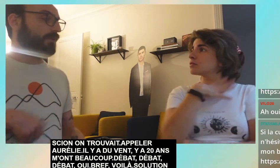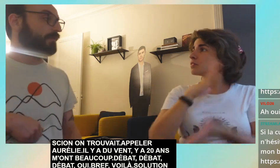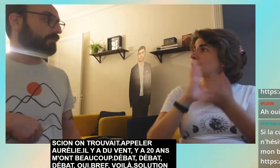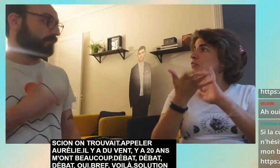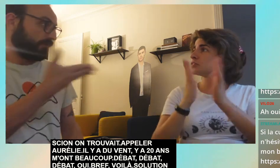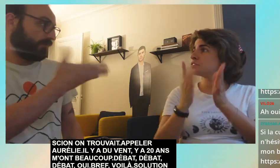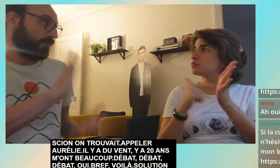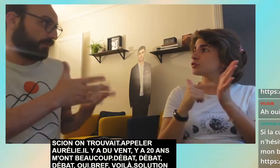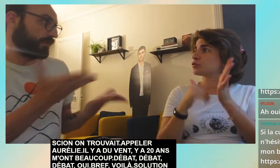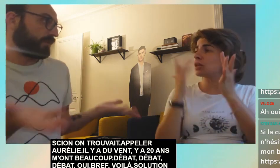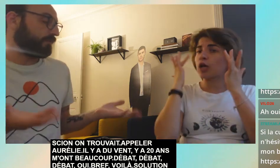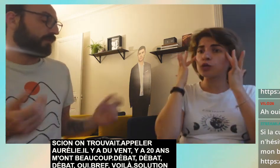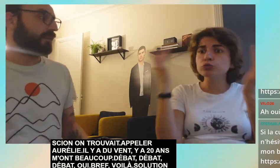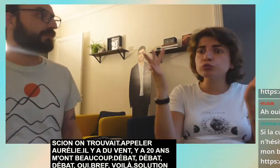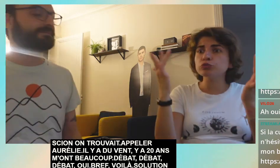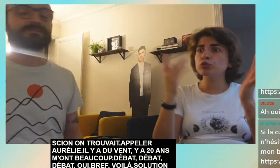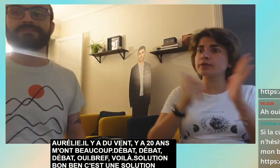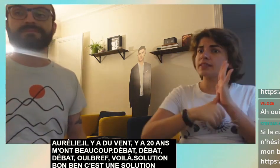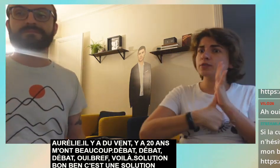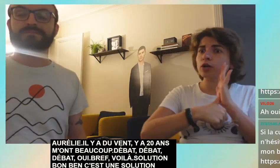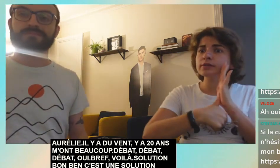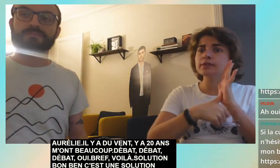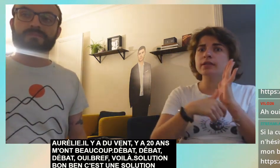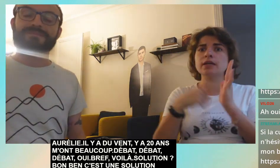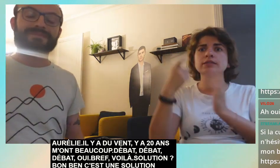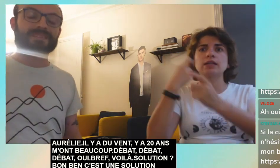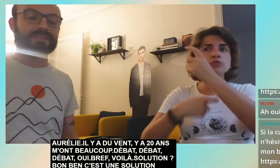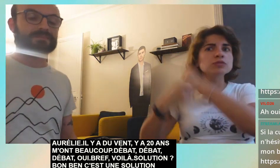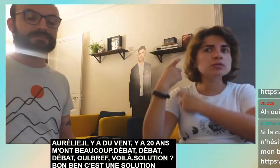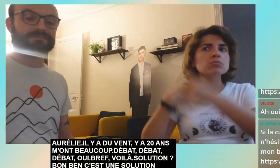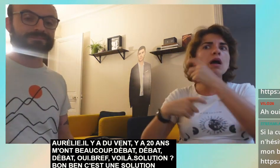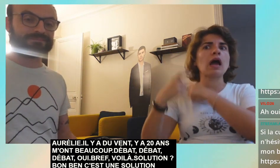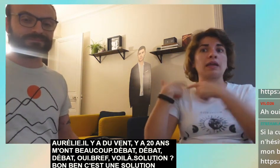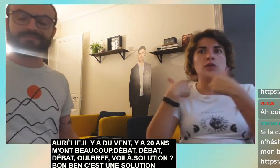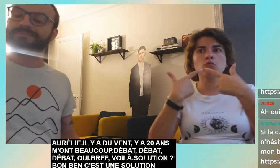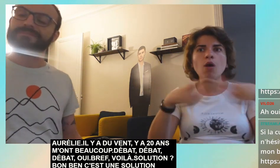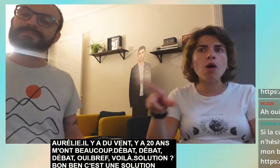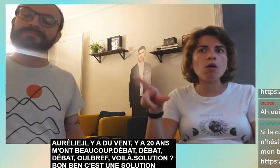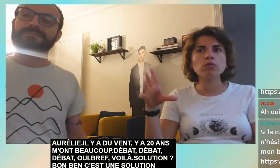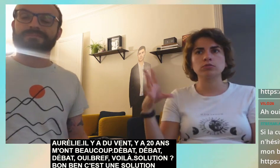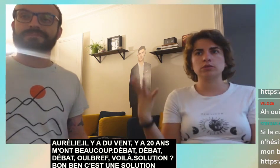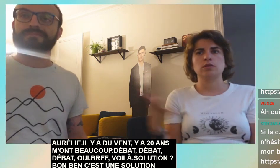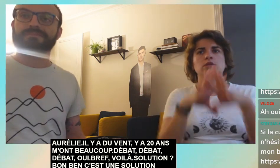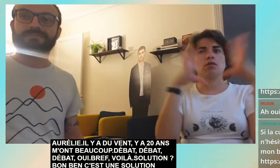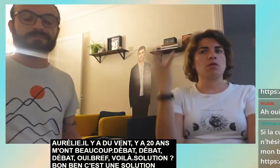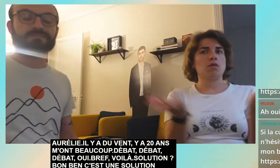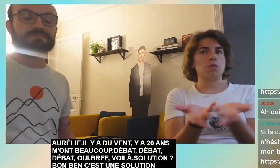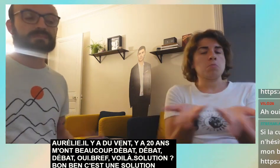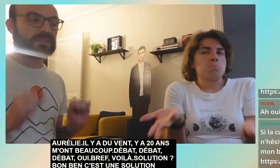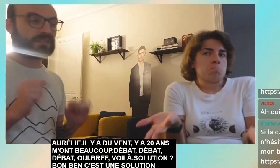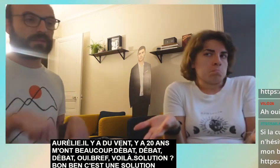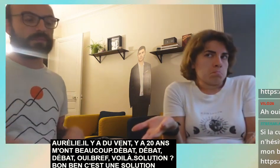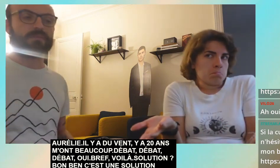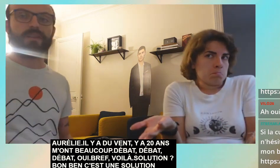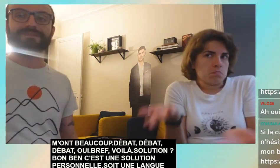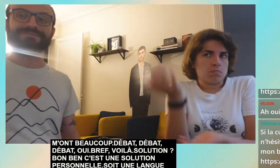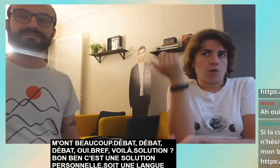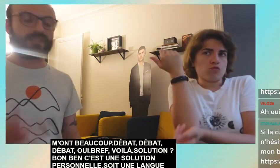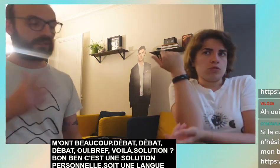t'es là là-dessus. Toi, tu Parce que signes, t'es la voilà. culture, t'es l'identité, t'es C'est ça. une histoire, il y a une langue. Ça peut, voilà. T'en as qui